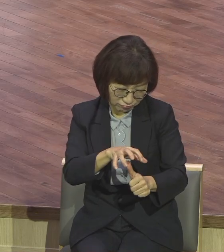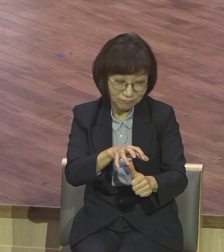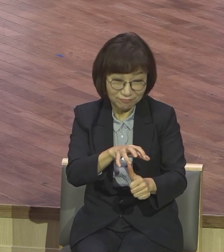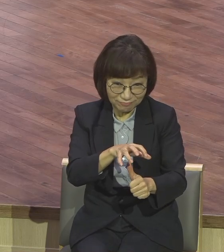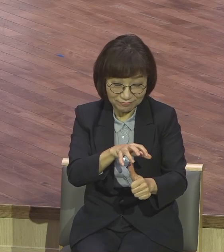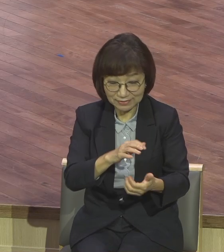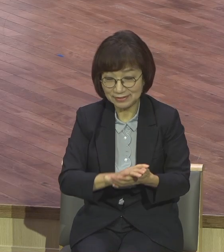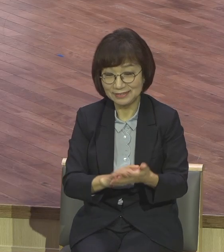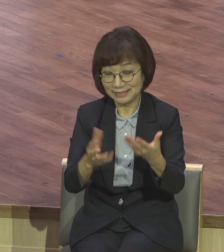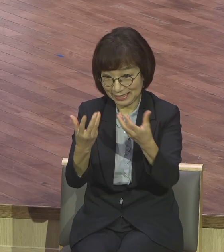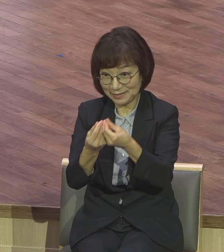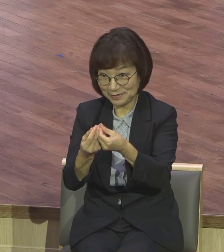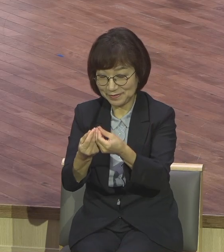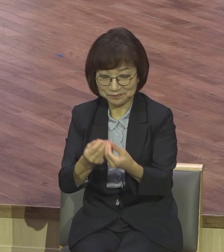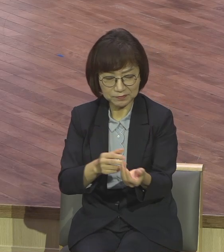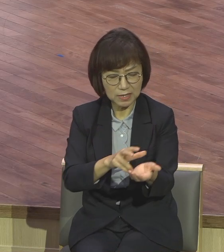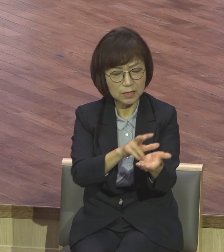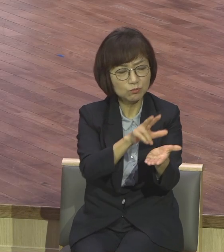문제와 사건이